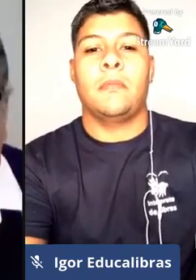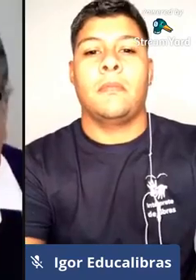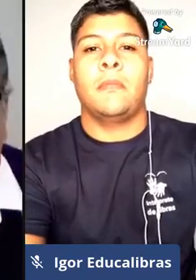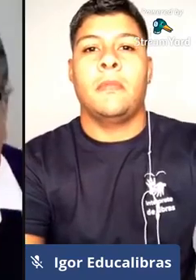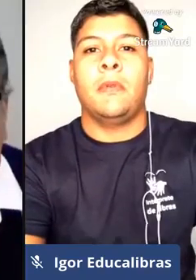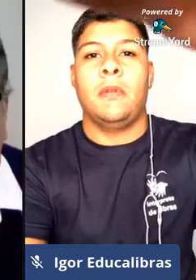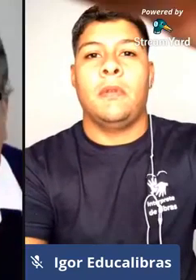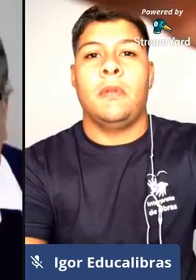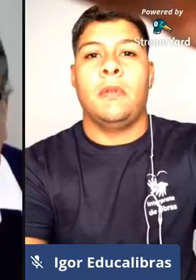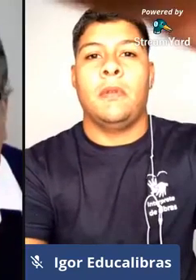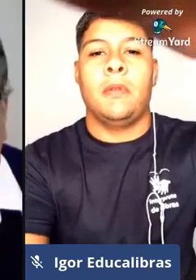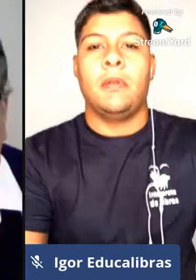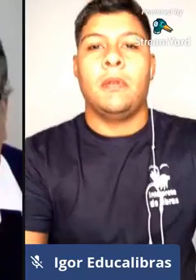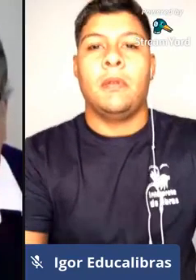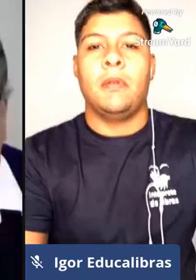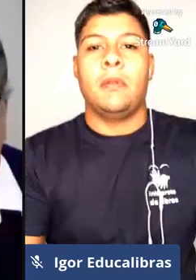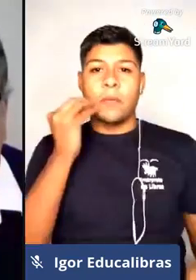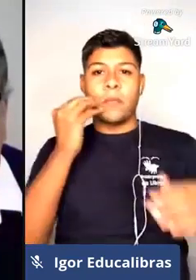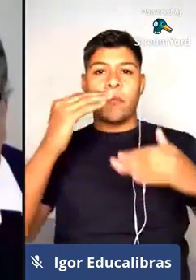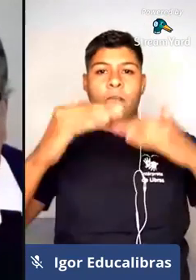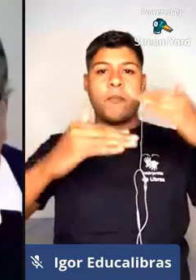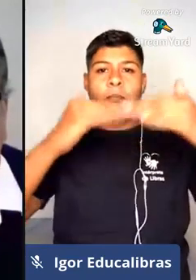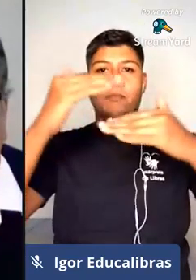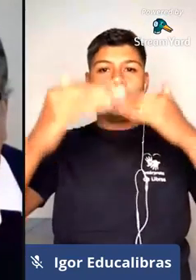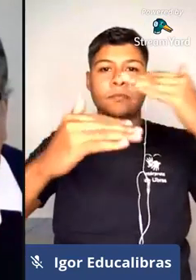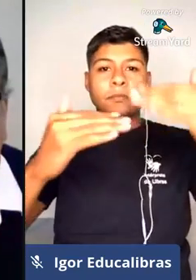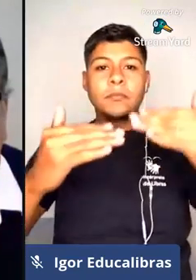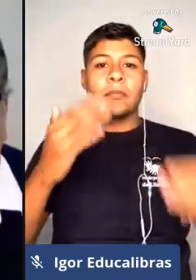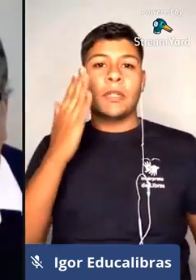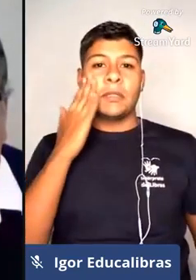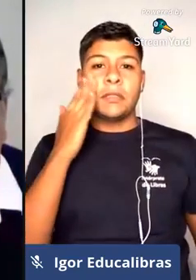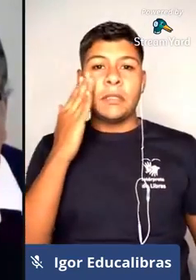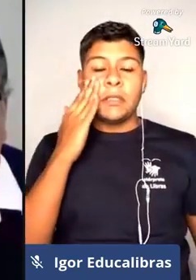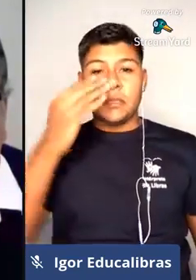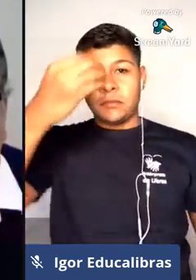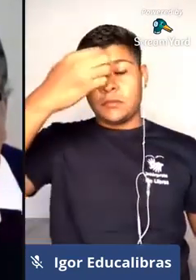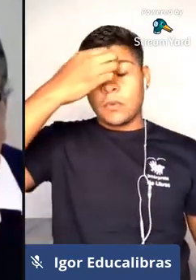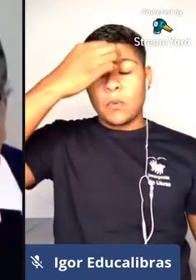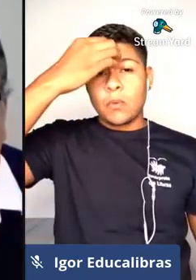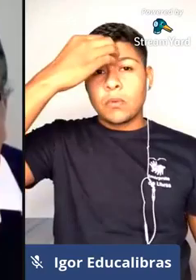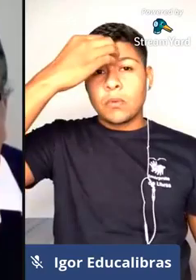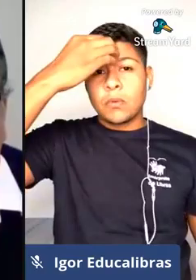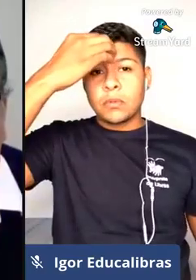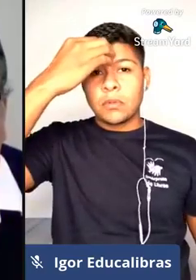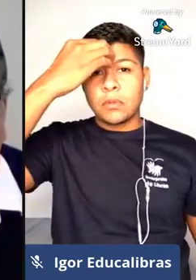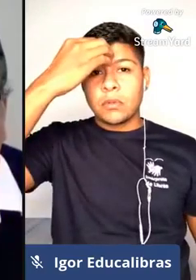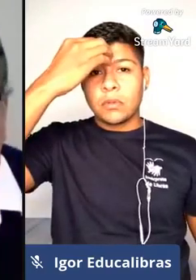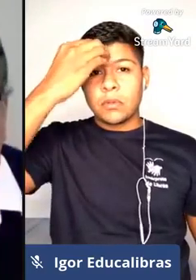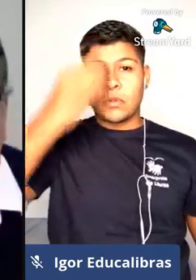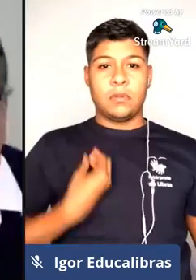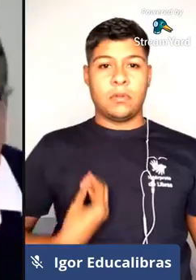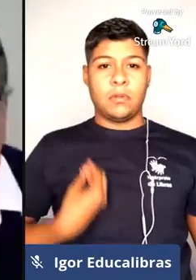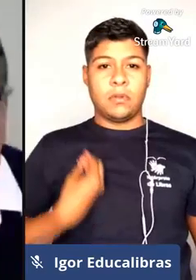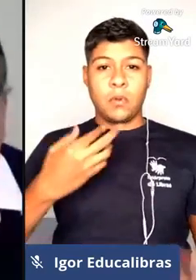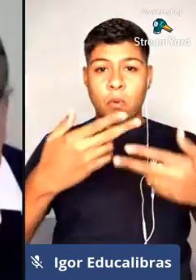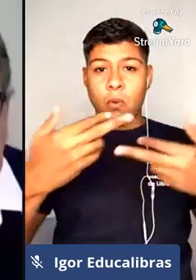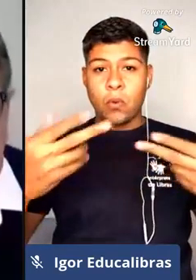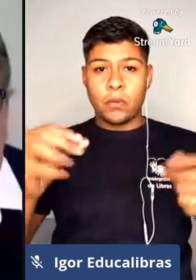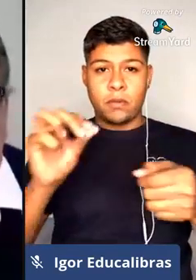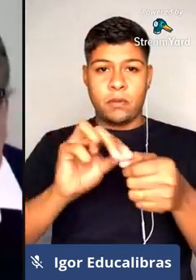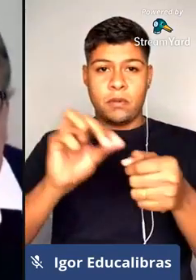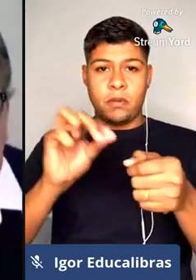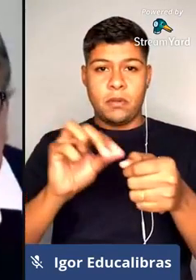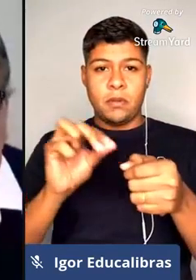em muitas frentes, mas, obviamente, com a consciência de que tem muita coisa para fazer.